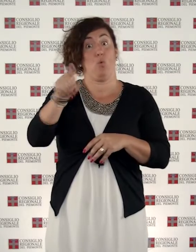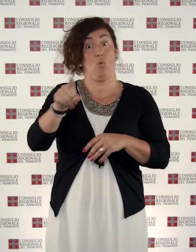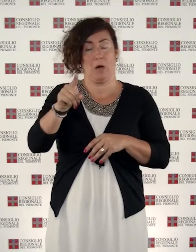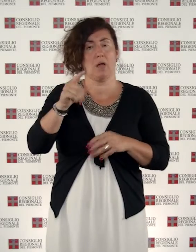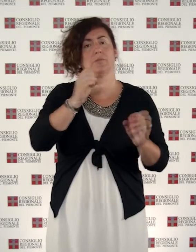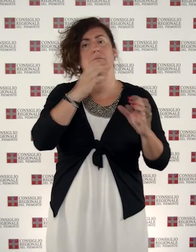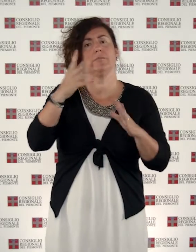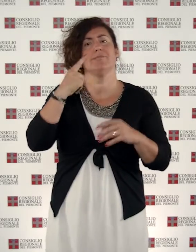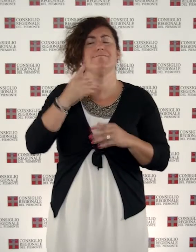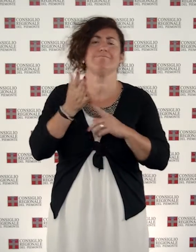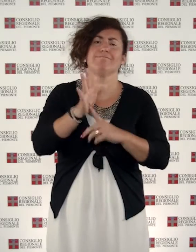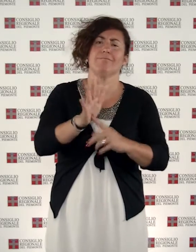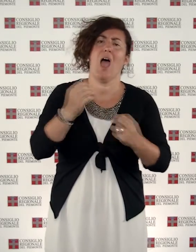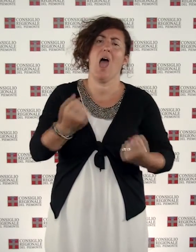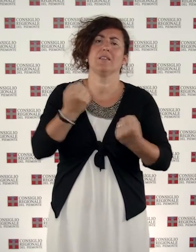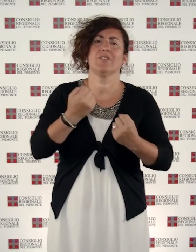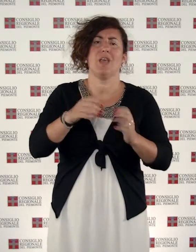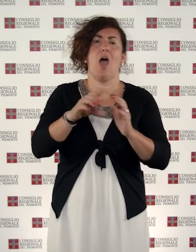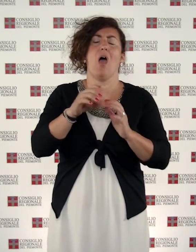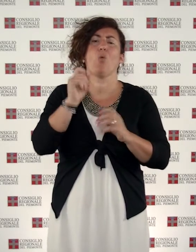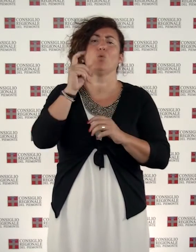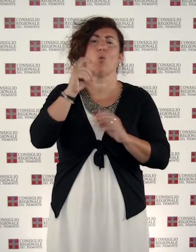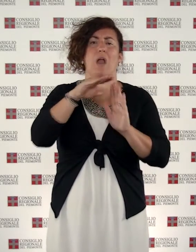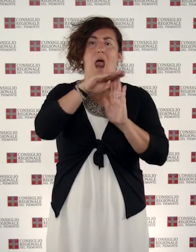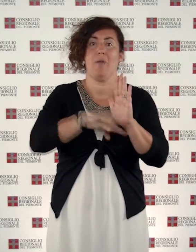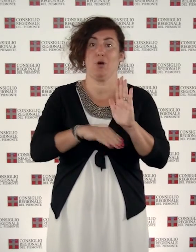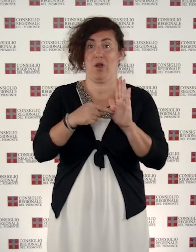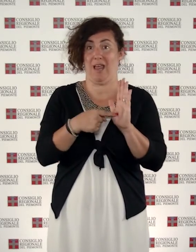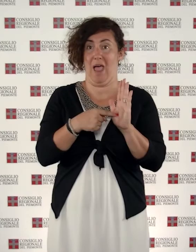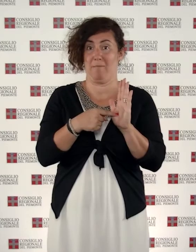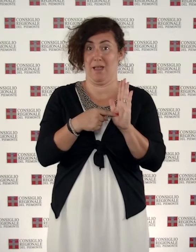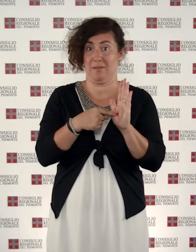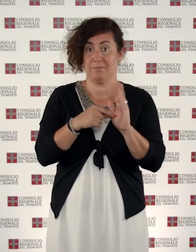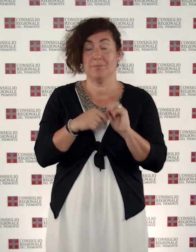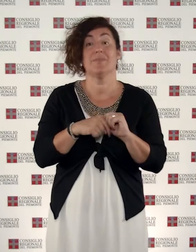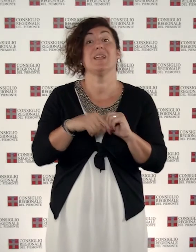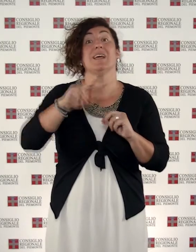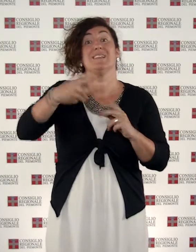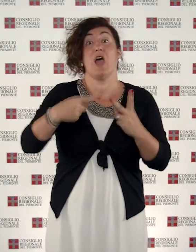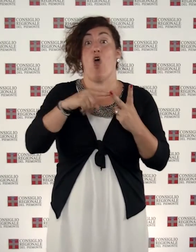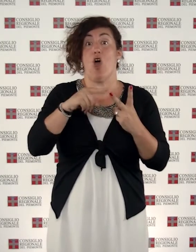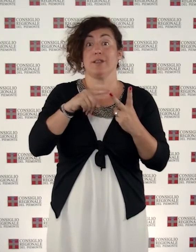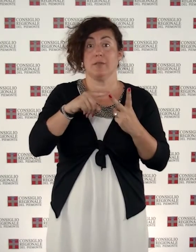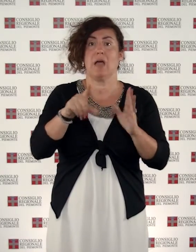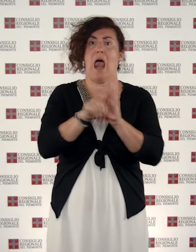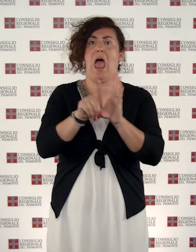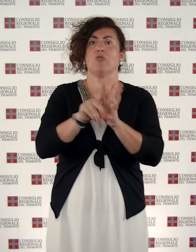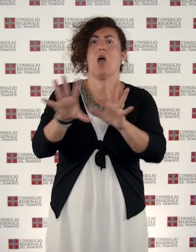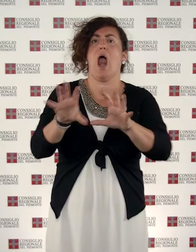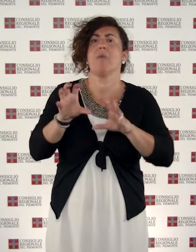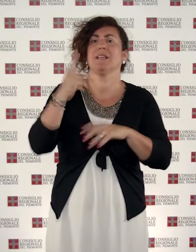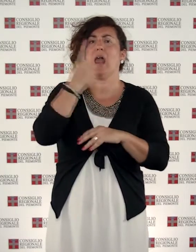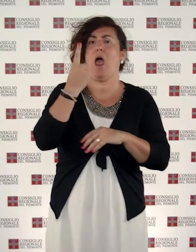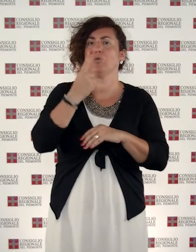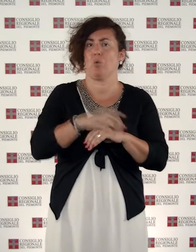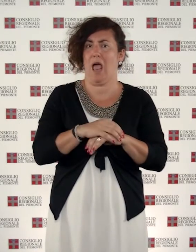il parere sul programma delle attività culturali. La Seconda ha svolto un approfondimento sulla legge per le calamità naturali. In Sanità, audizioni